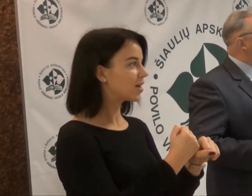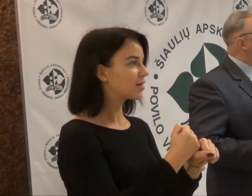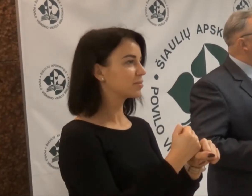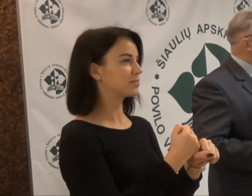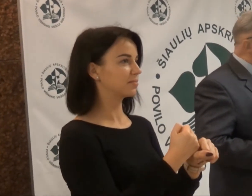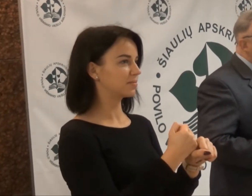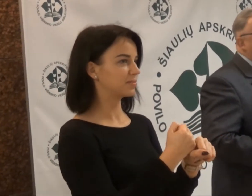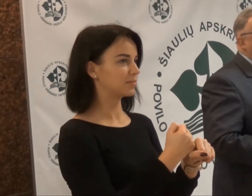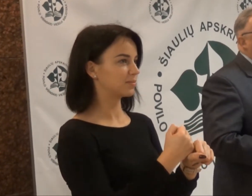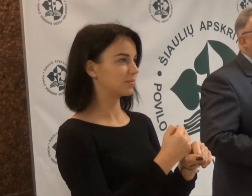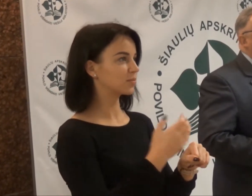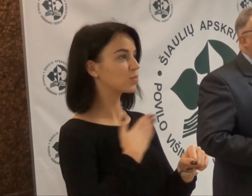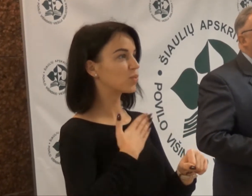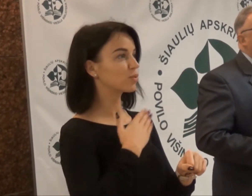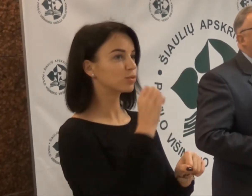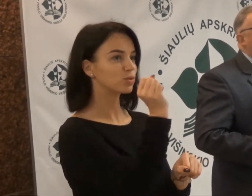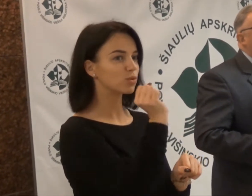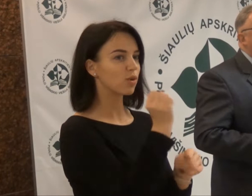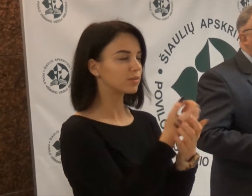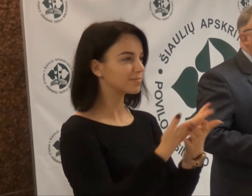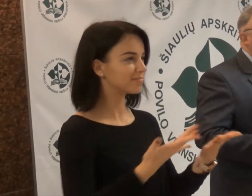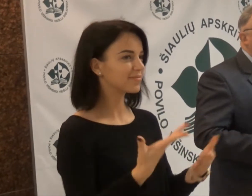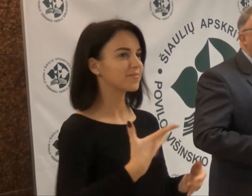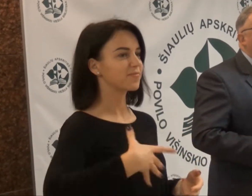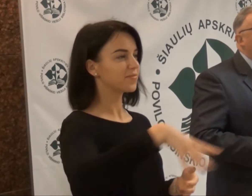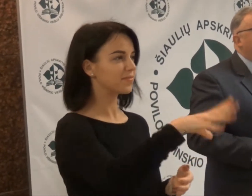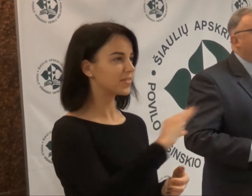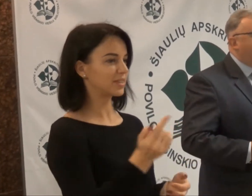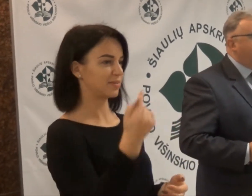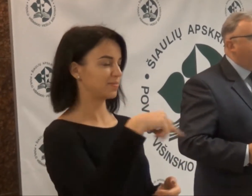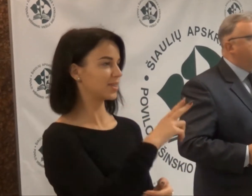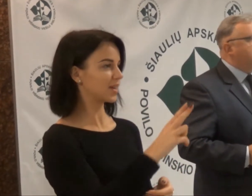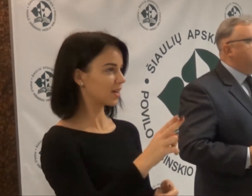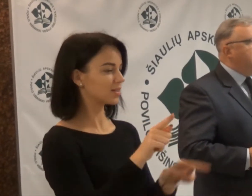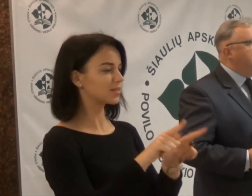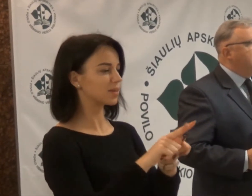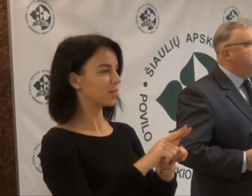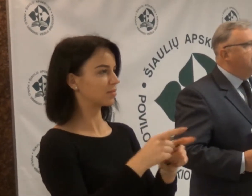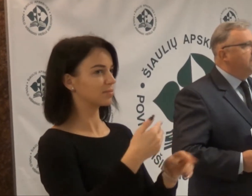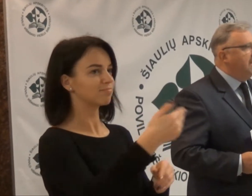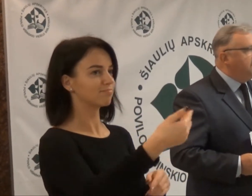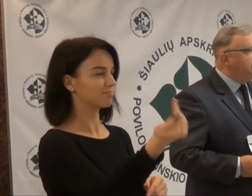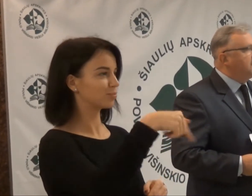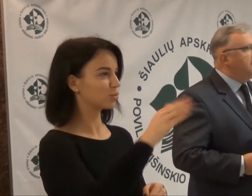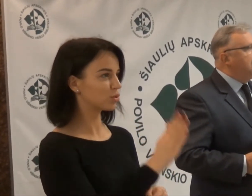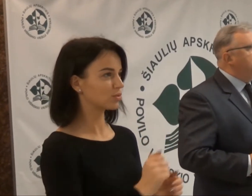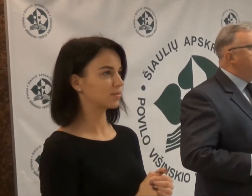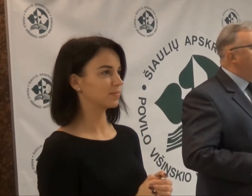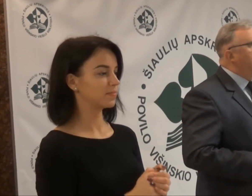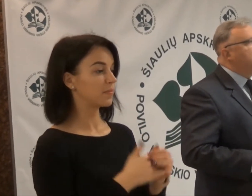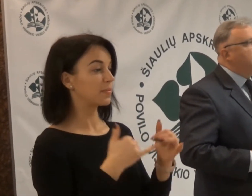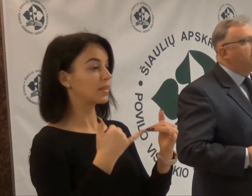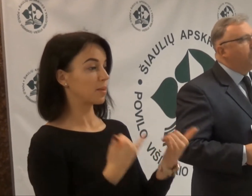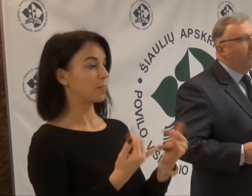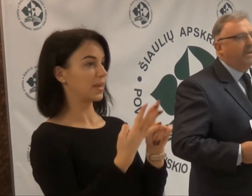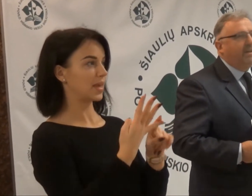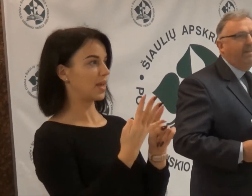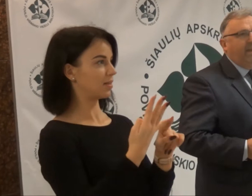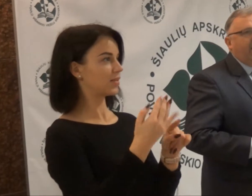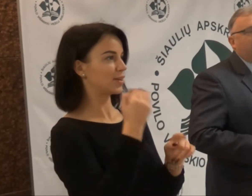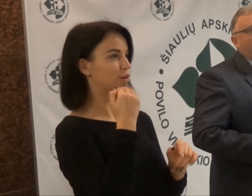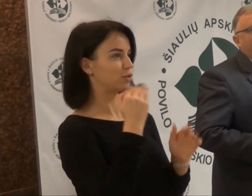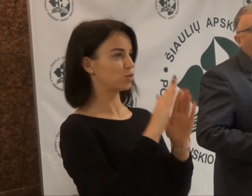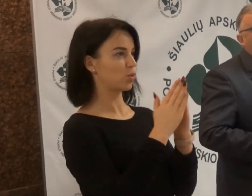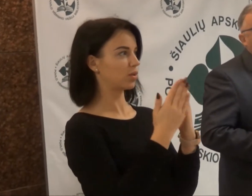darbuotojai, mūsų koncertuotojai, visi, kurie atėjo ir dar ateis į ketvirtąją Šiaulių knygų